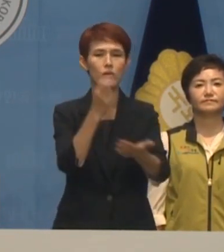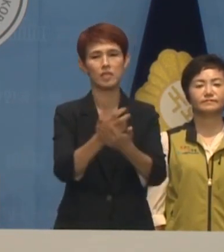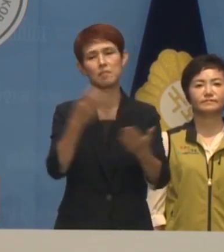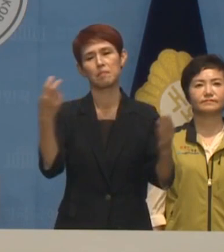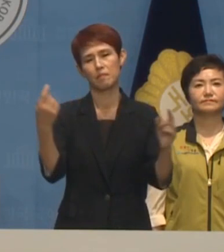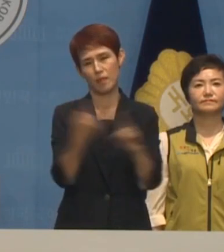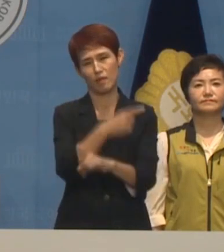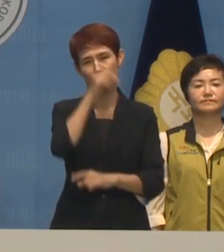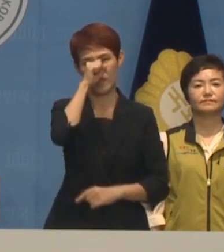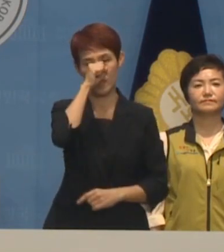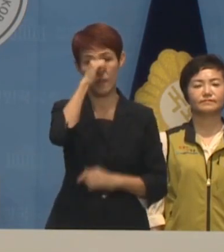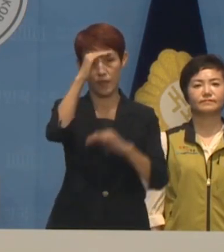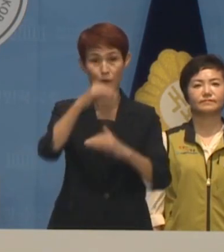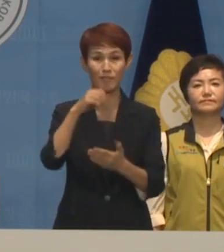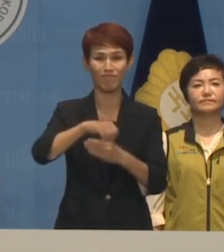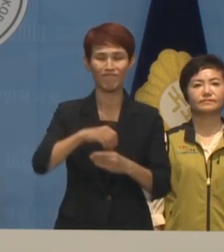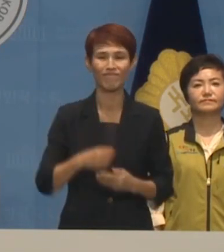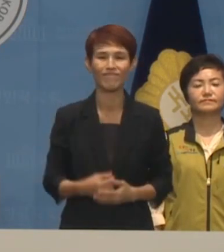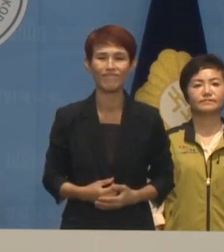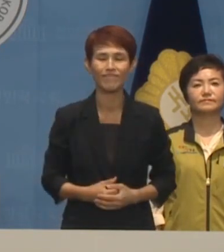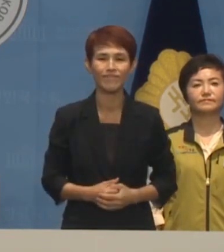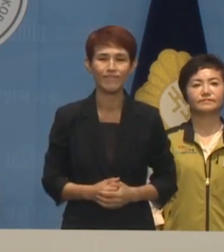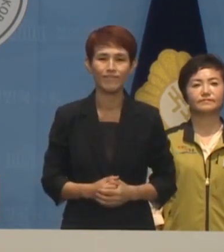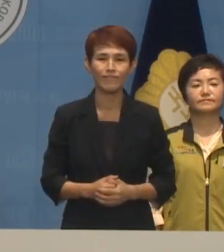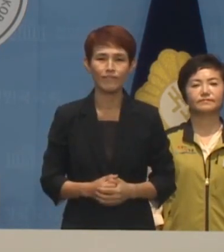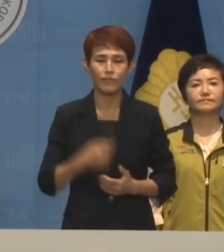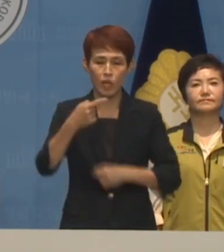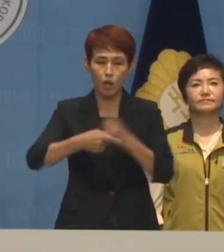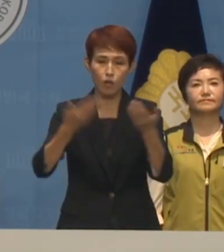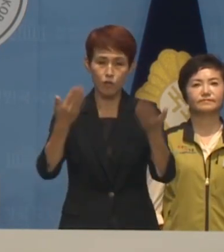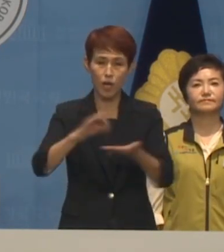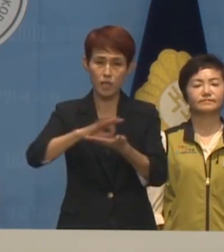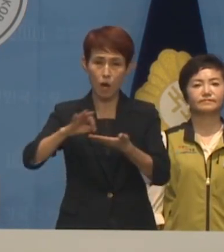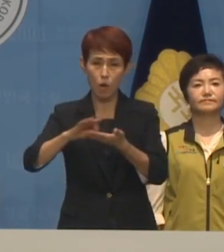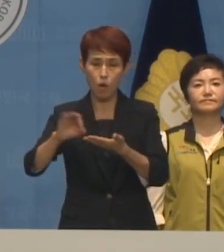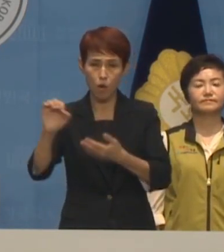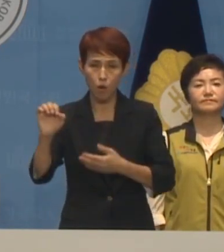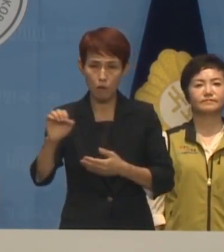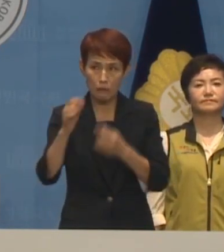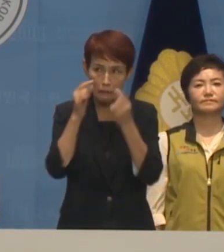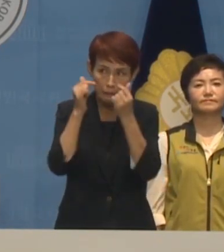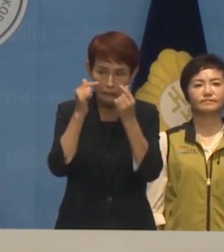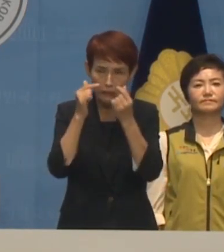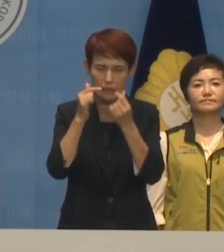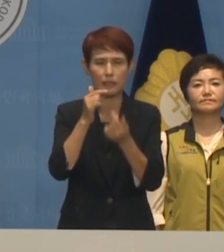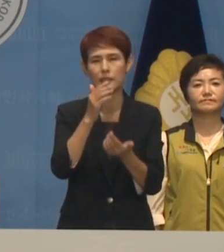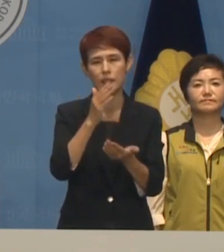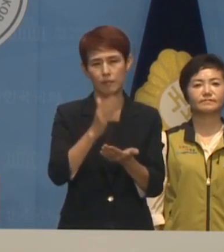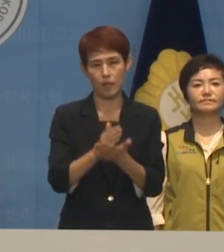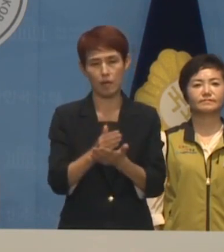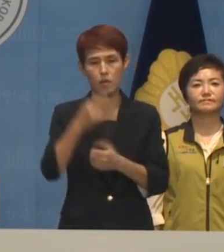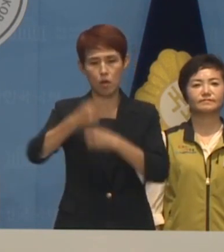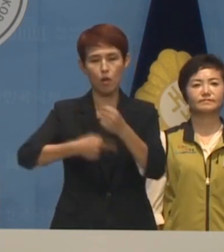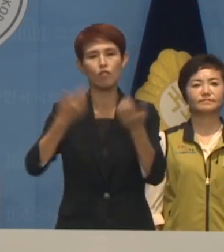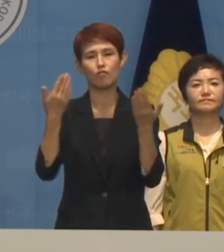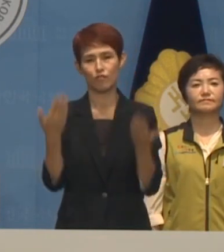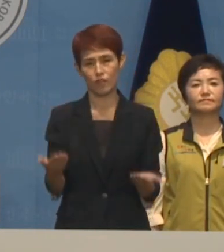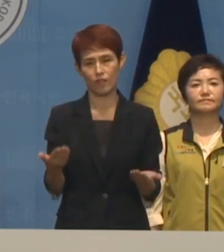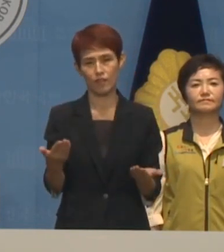휴식권을 보장하는 내용을 담았습니다. 연차휴가 사용에 따른 불이익을 금지해 연차휴가 사용률을 제고하는 방안도